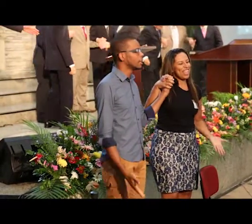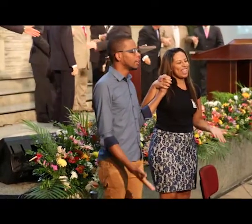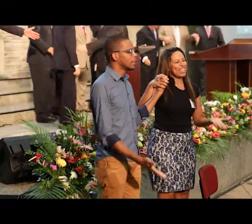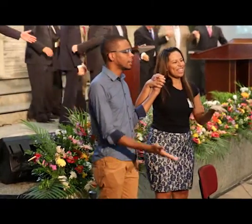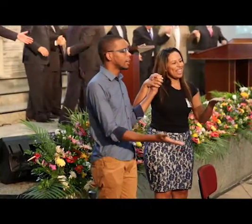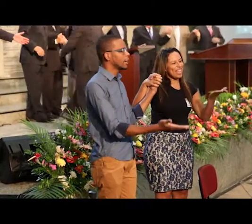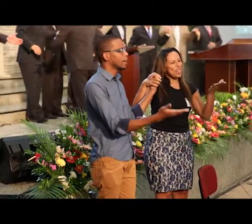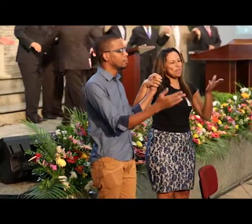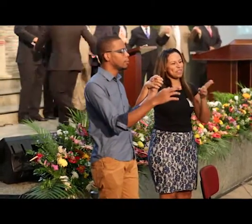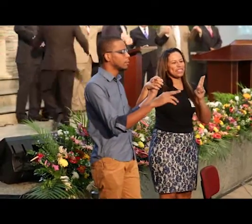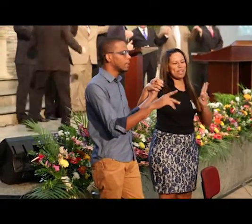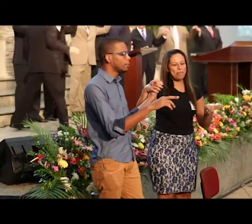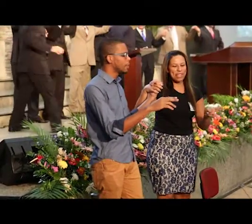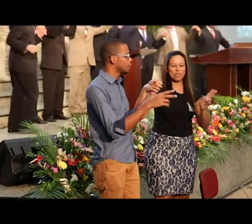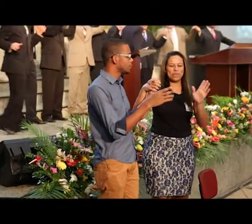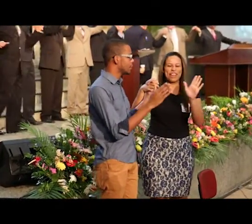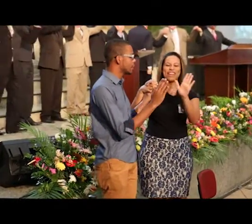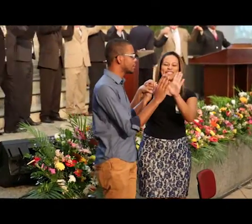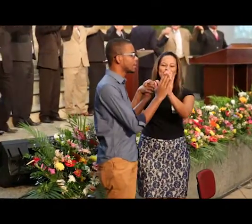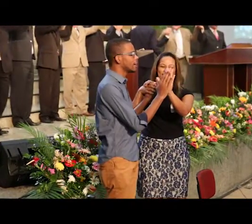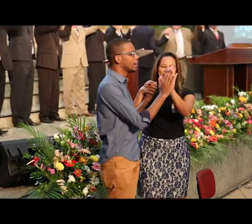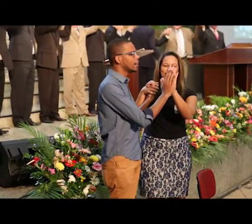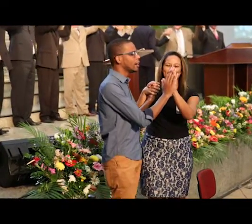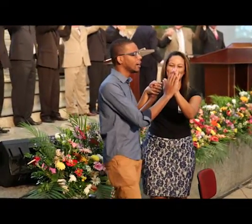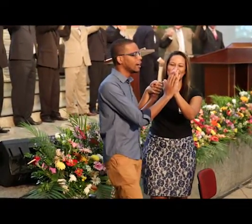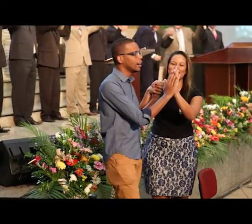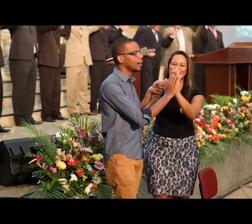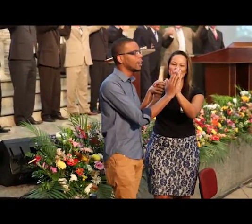mãos, erguemos a mesma